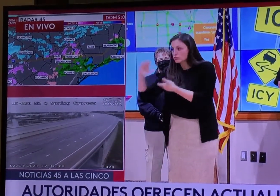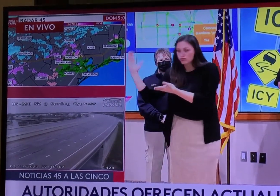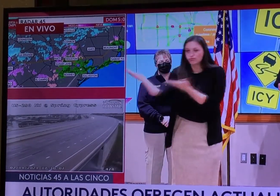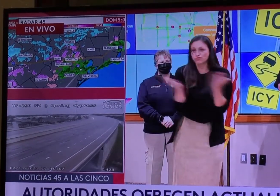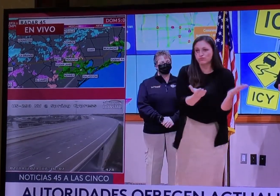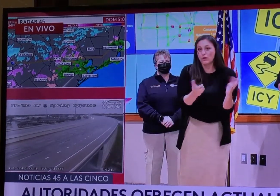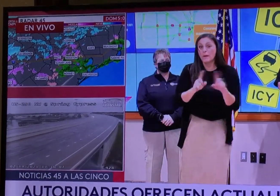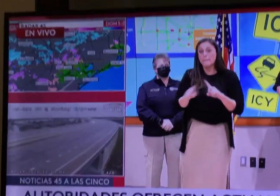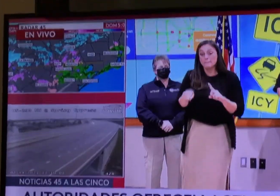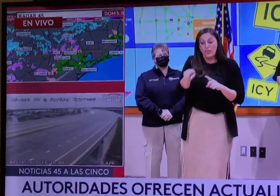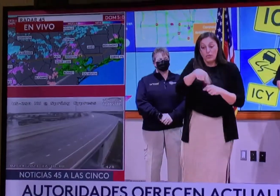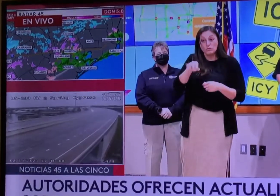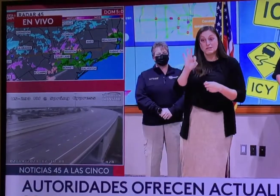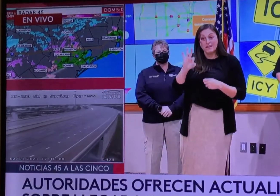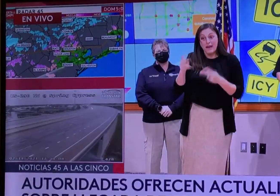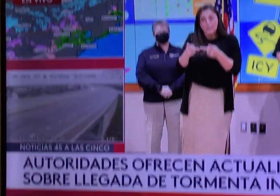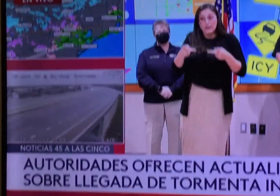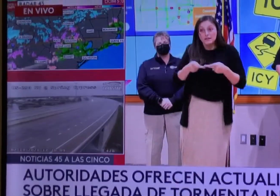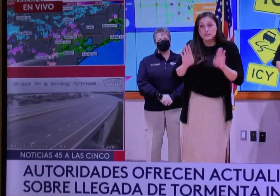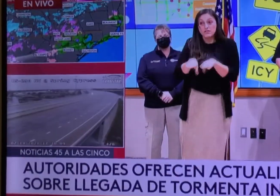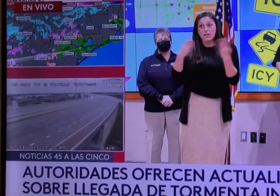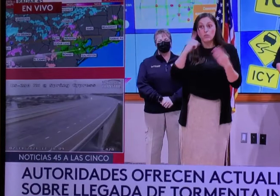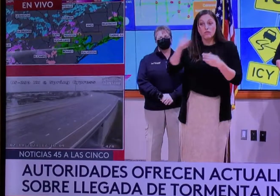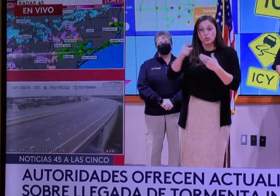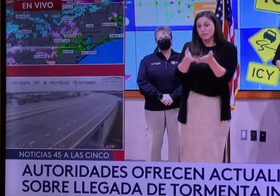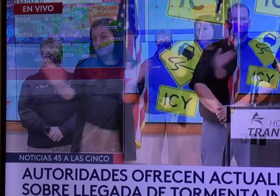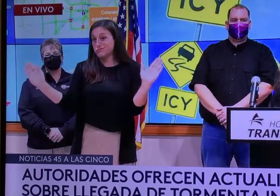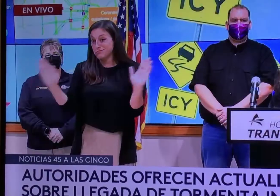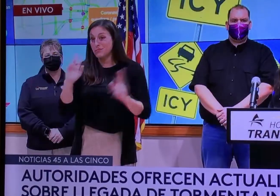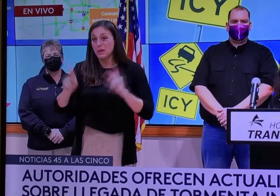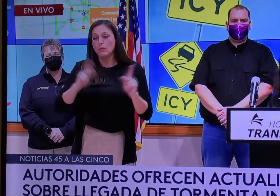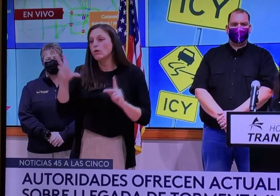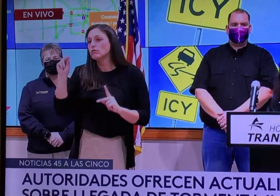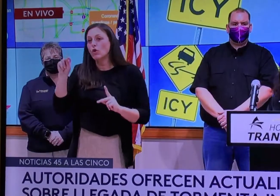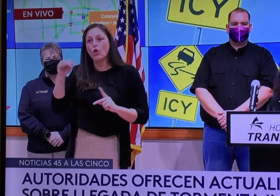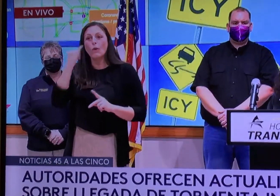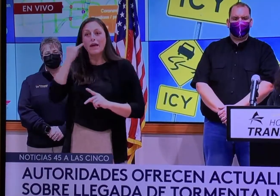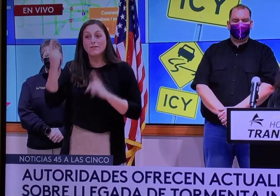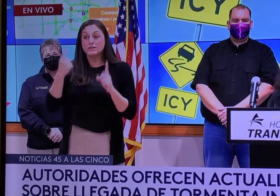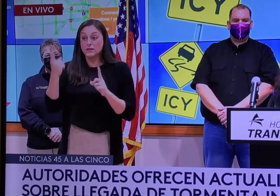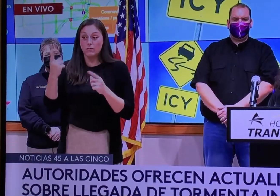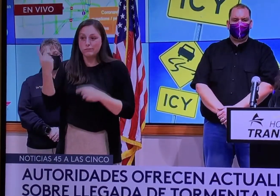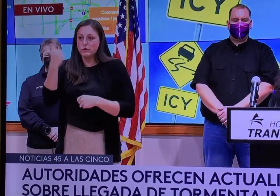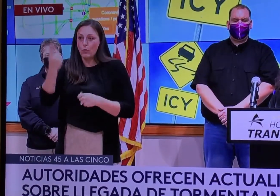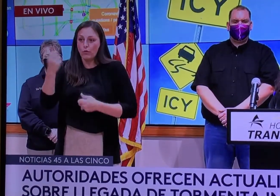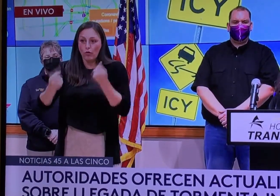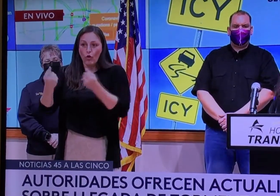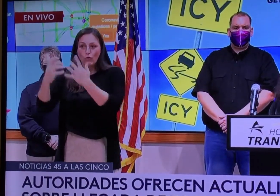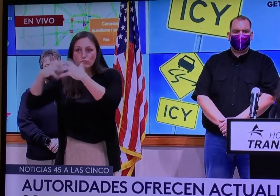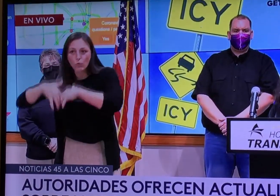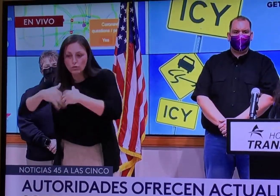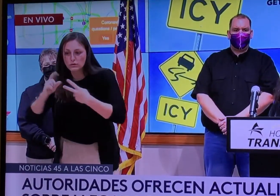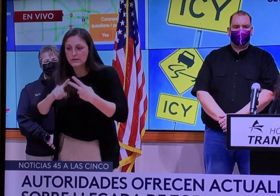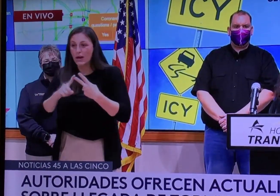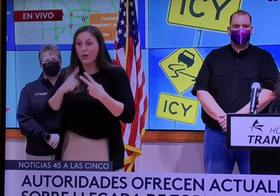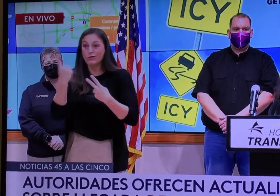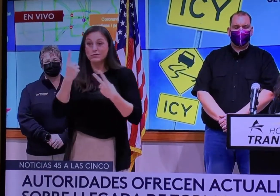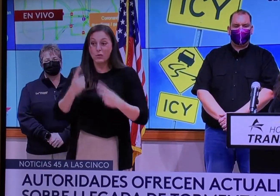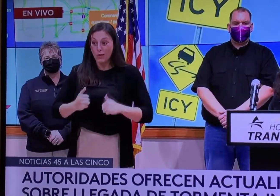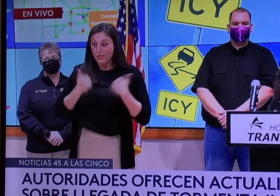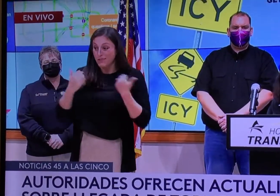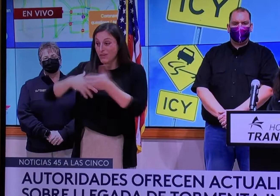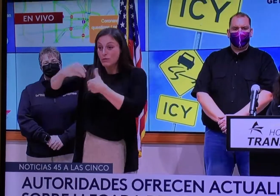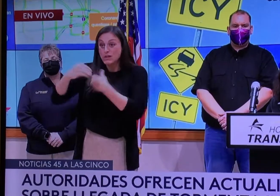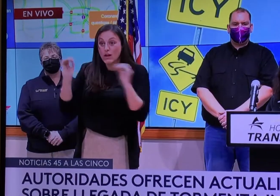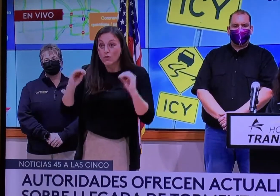Y, pues, obviamente, para todos aquellos albergues que estén llenos o que se vayan llenando, pues, realmente estamos tratando de trabajar para que